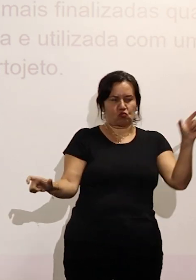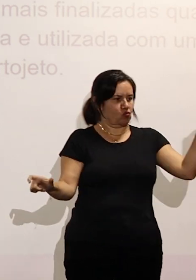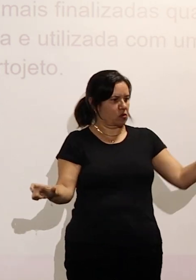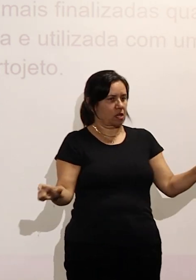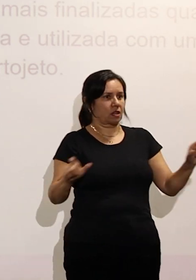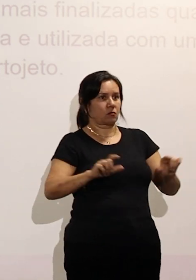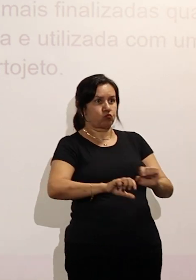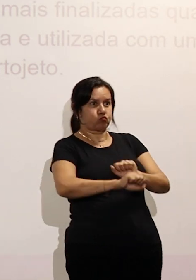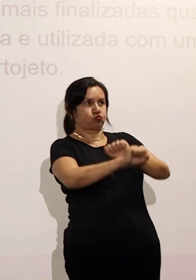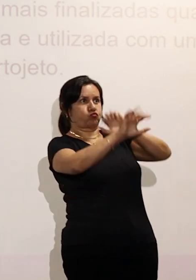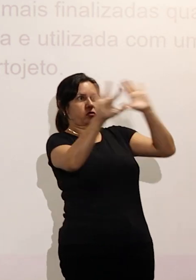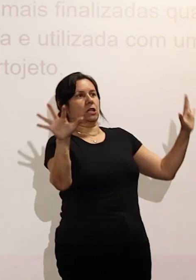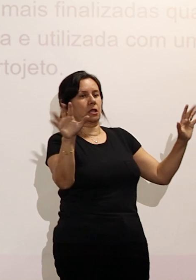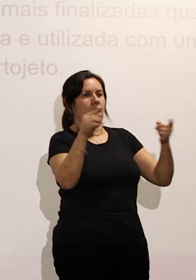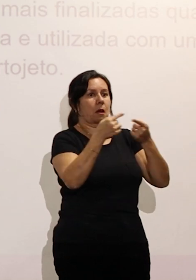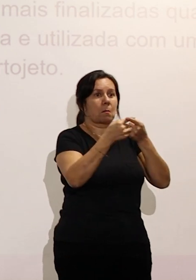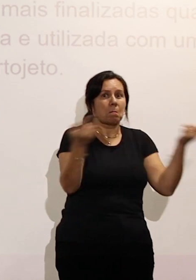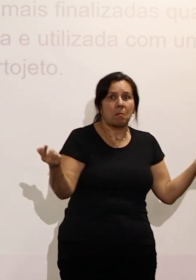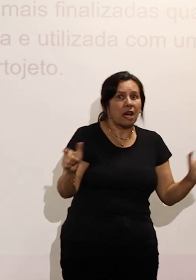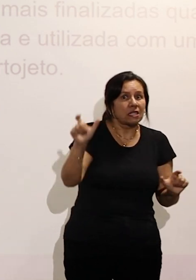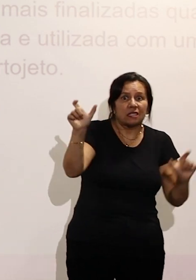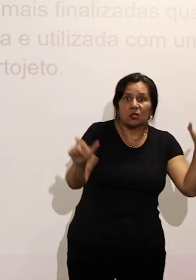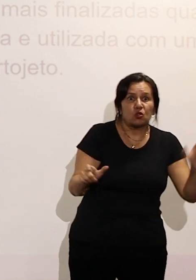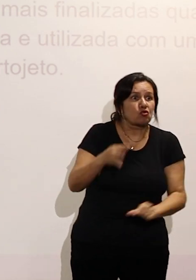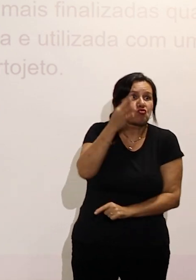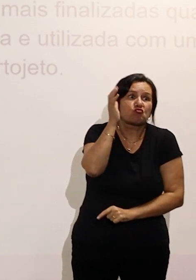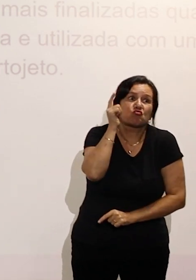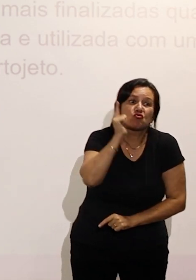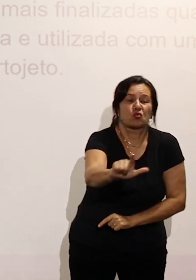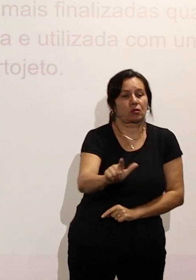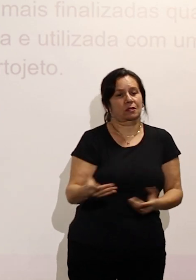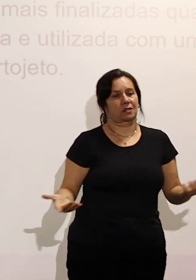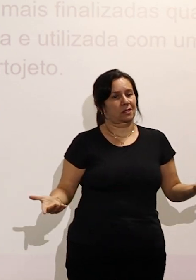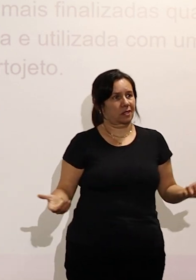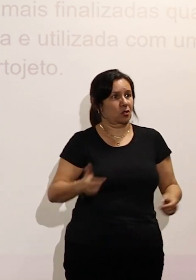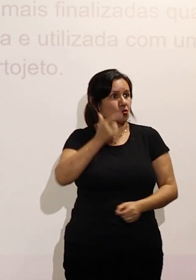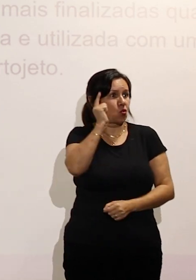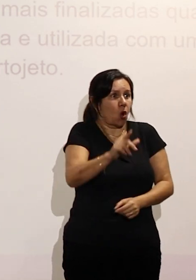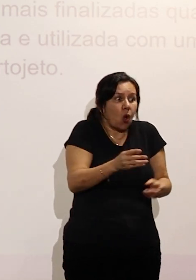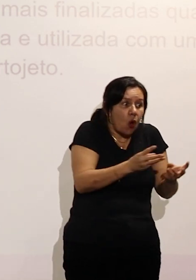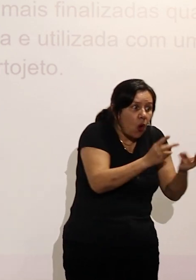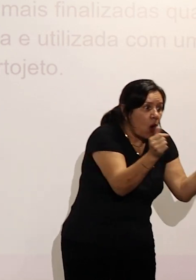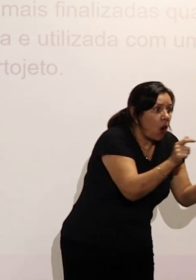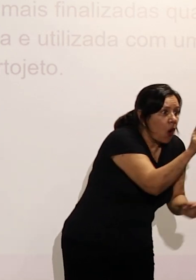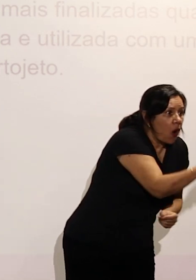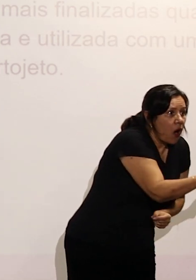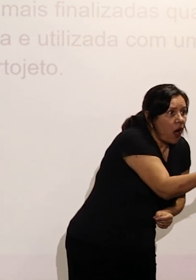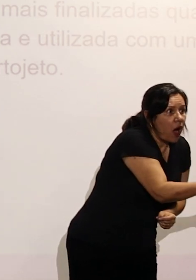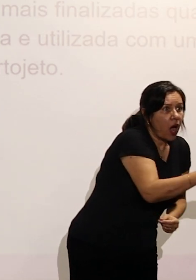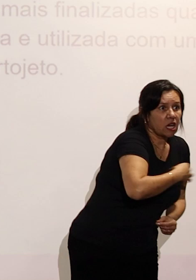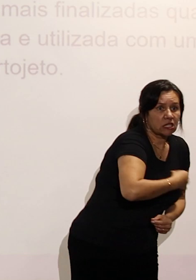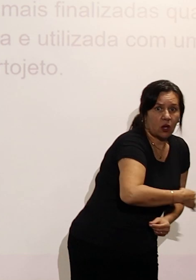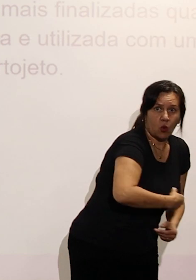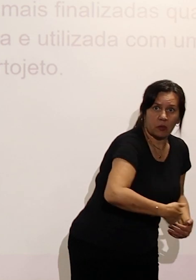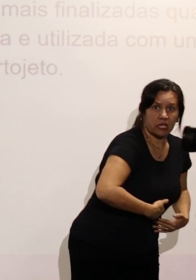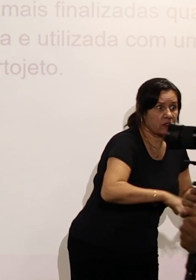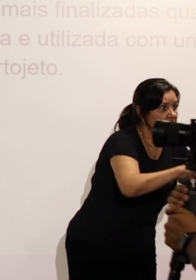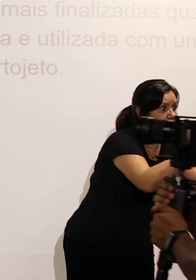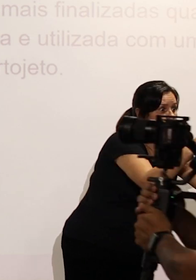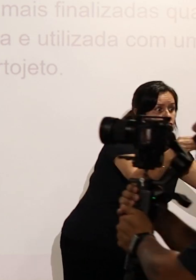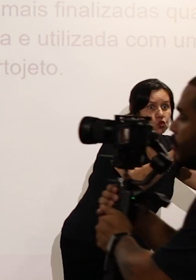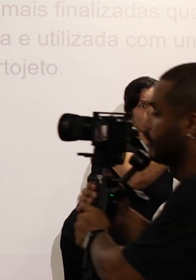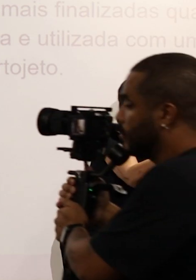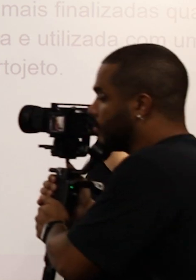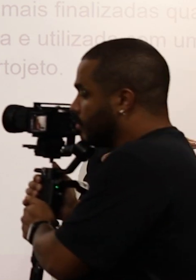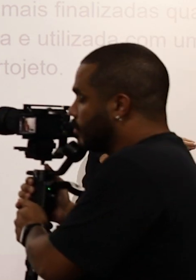aquilo apareça. Mas tem coisa que não dá. Tem coisa que simplesmente fala, olha, tem esse detalhe dourado da roupa, ele vai desaparecer. Então, tinha